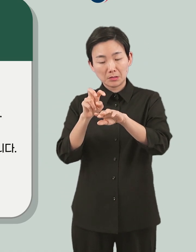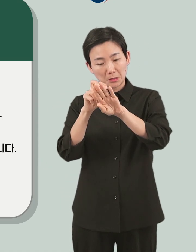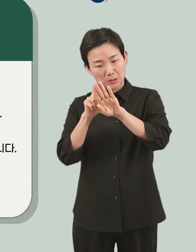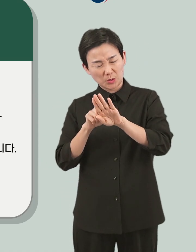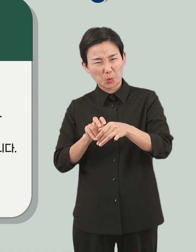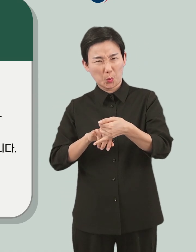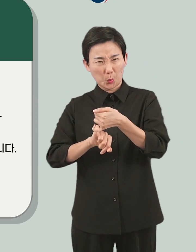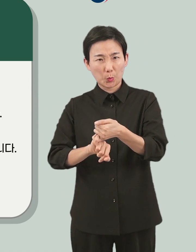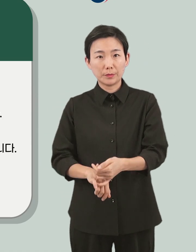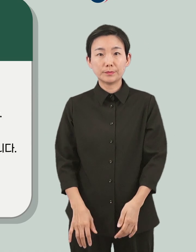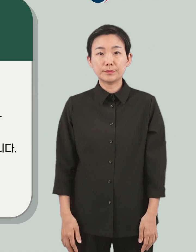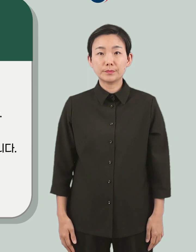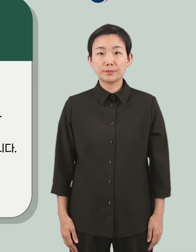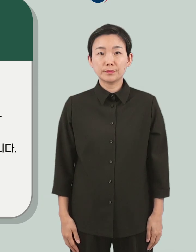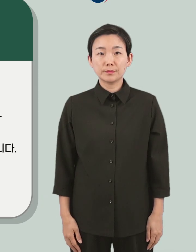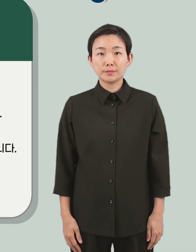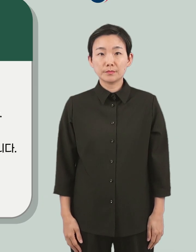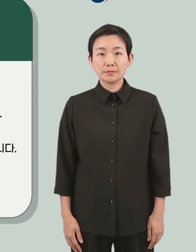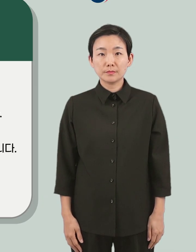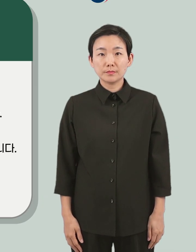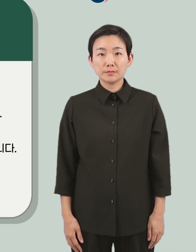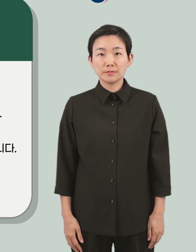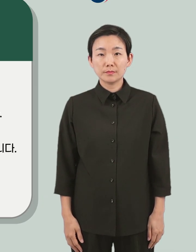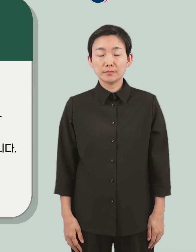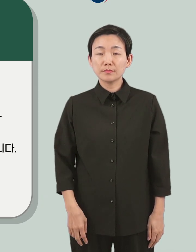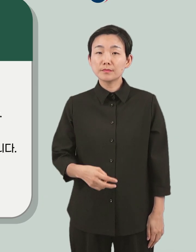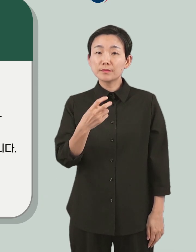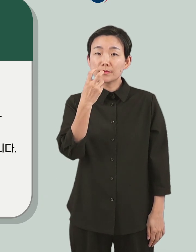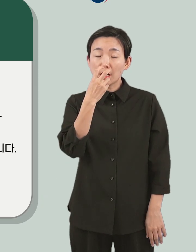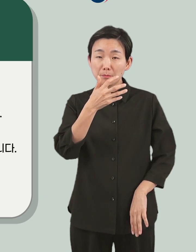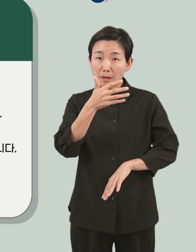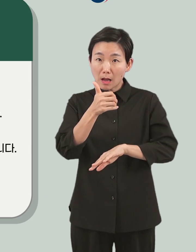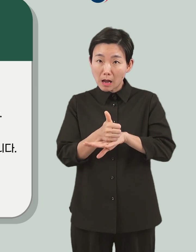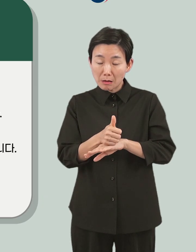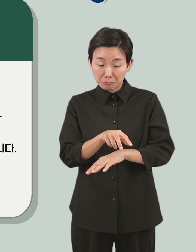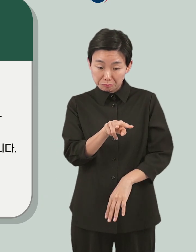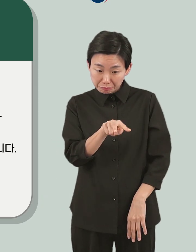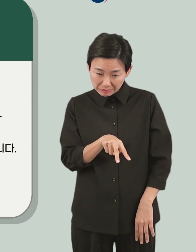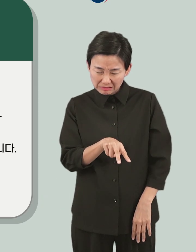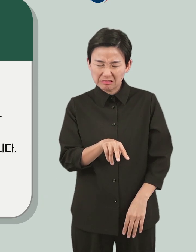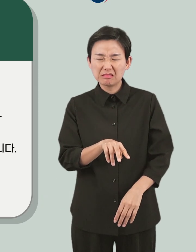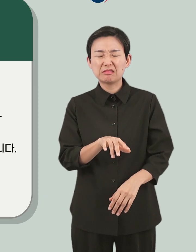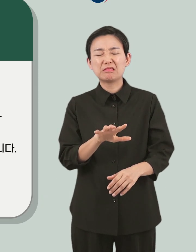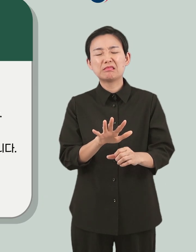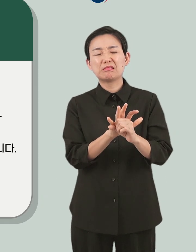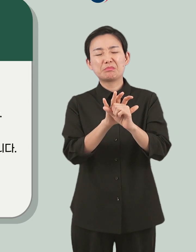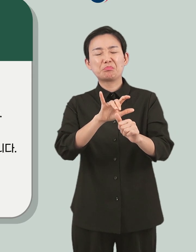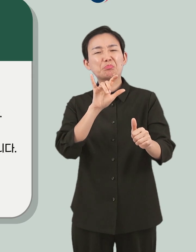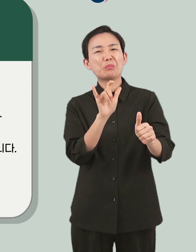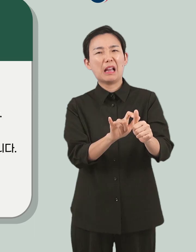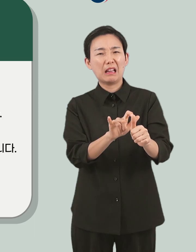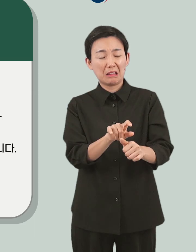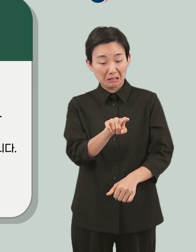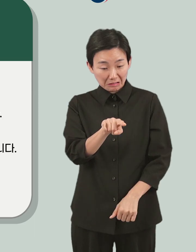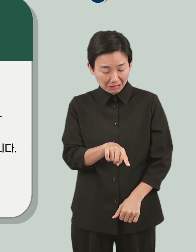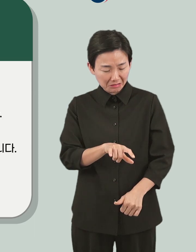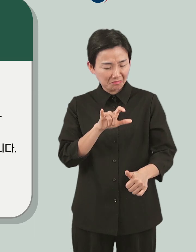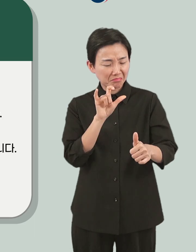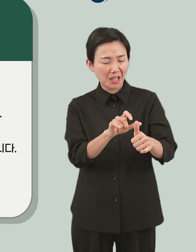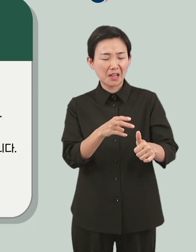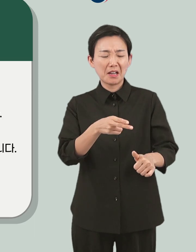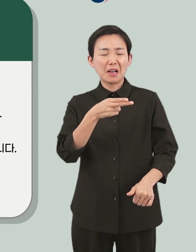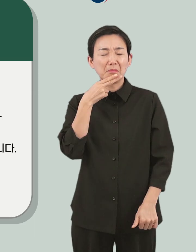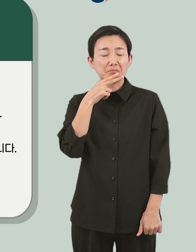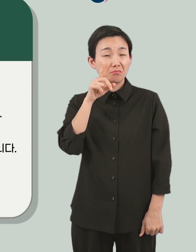여부를 확정할 수 없으며 음성 결과로 감염을 완전히 배제할 수 없습니다. 코로나19 항원 검출을